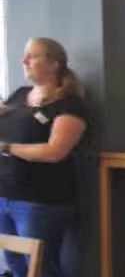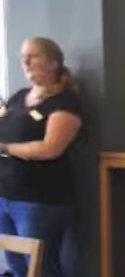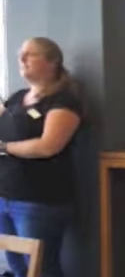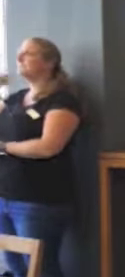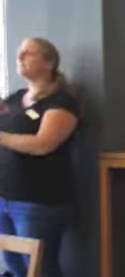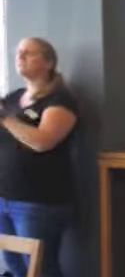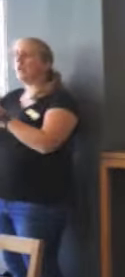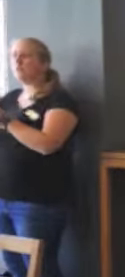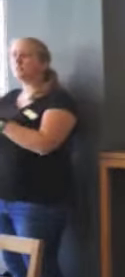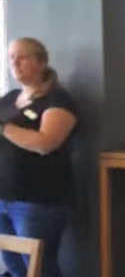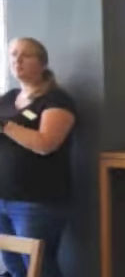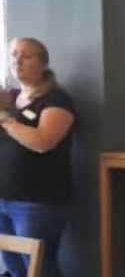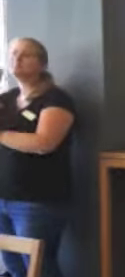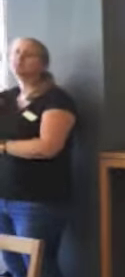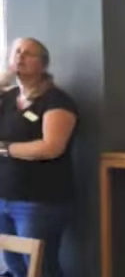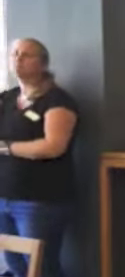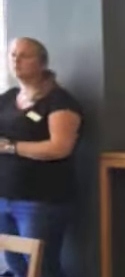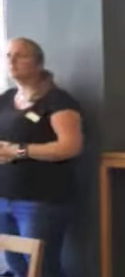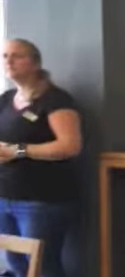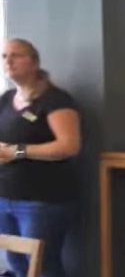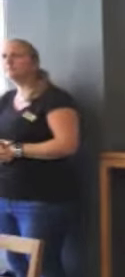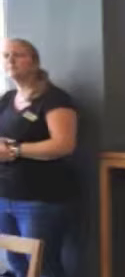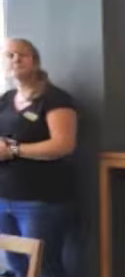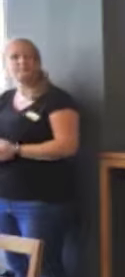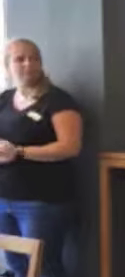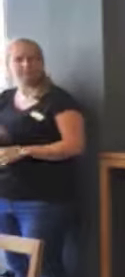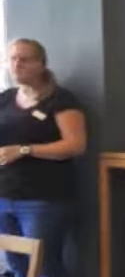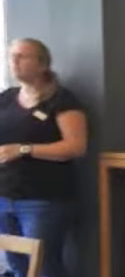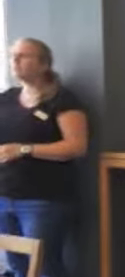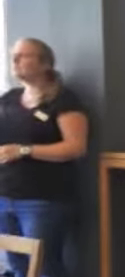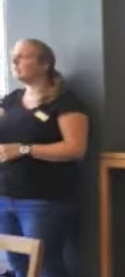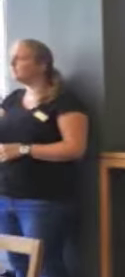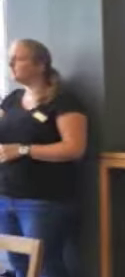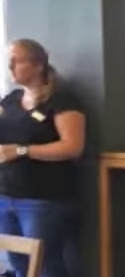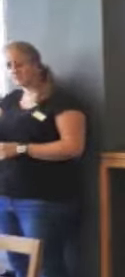jättebra. Ragnar, att